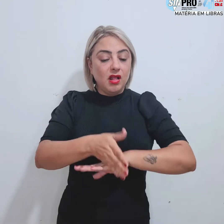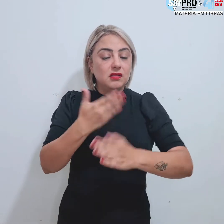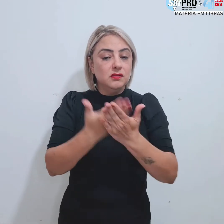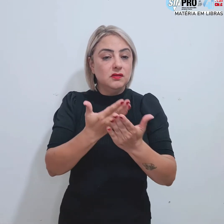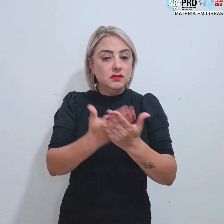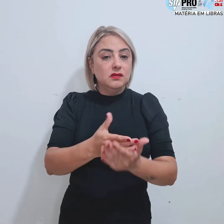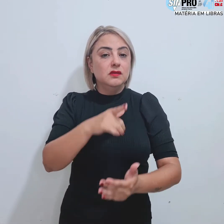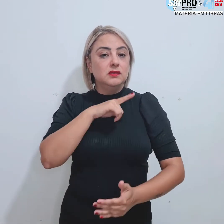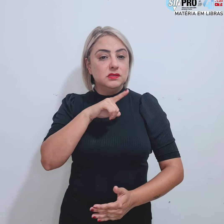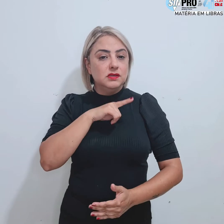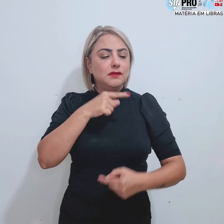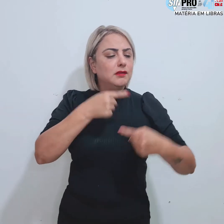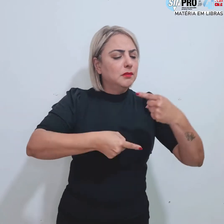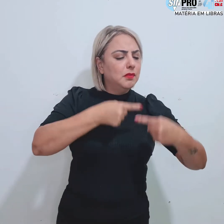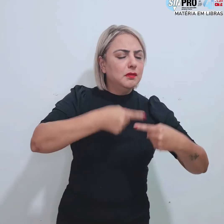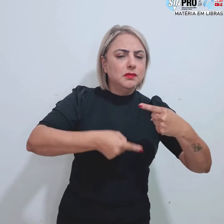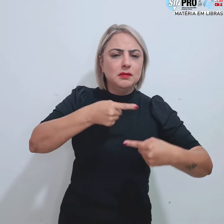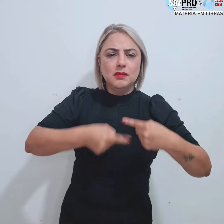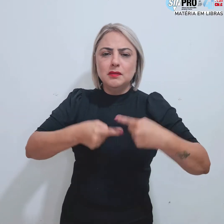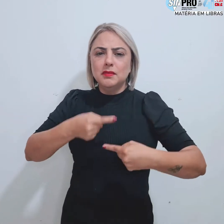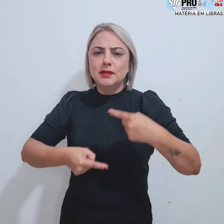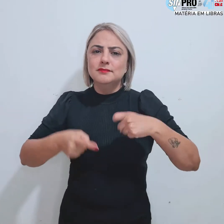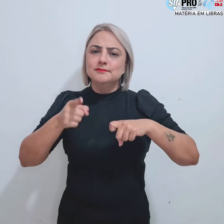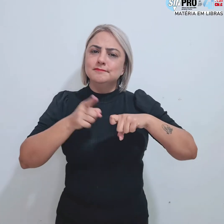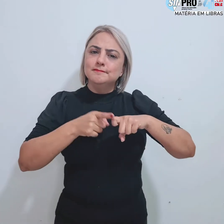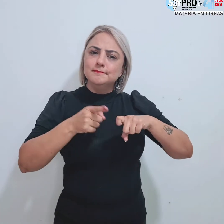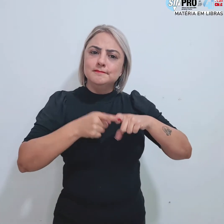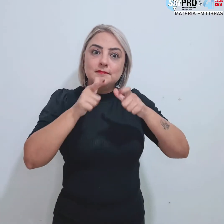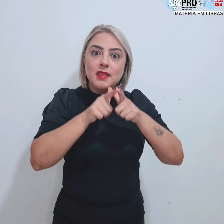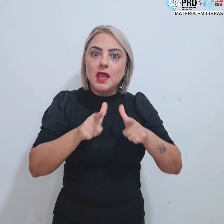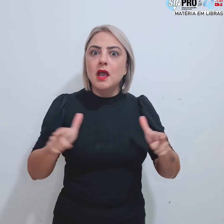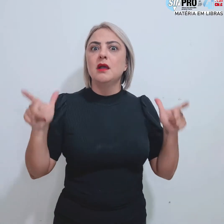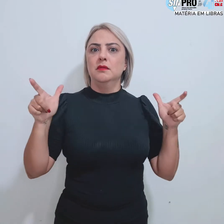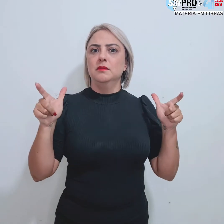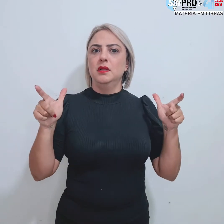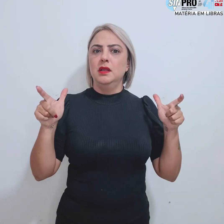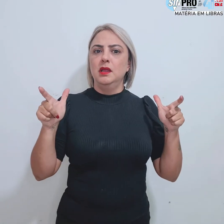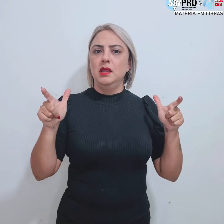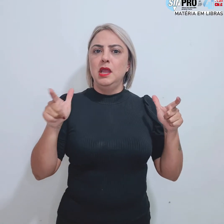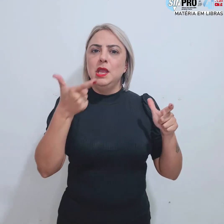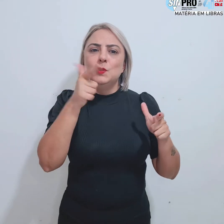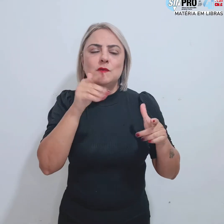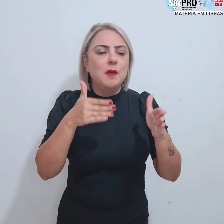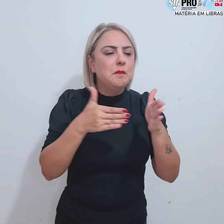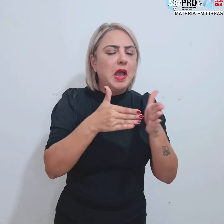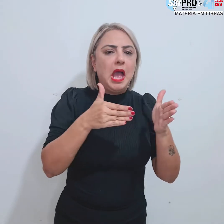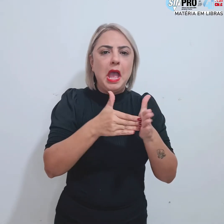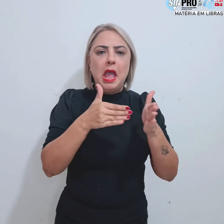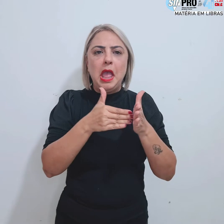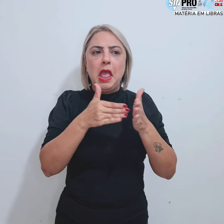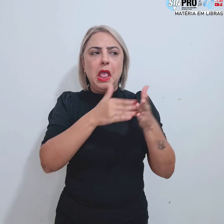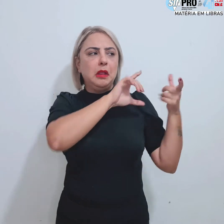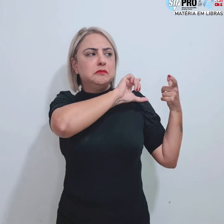tivessem discutido sexualidade de forma ampla e sem barreiras conservadoras.